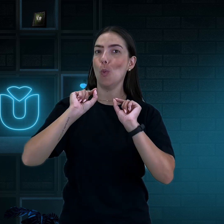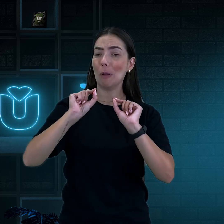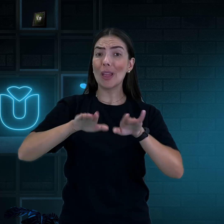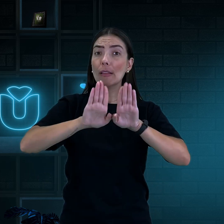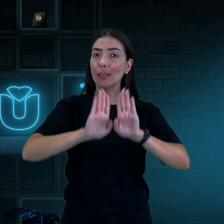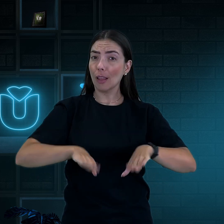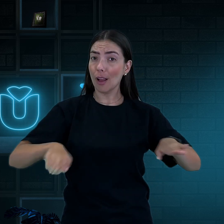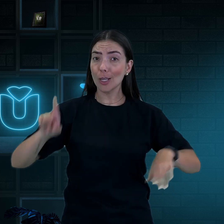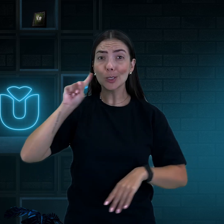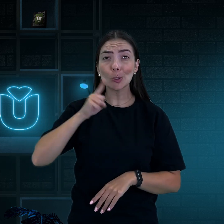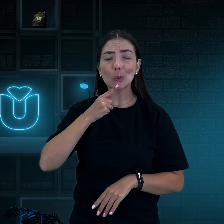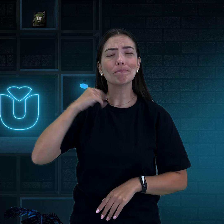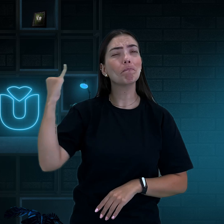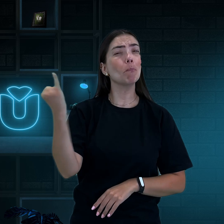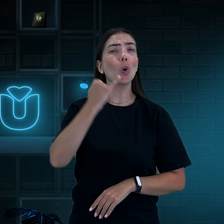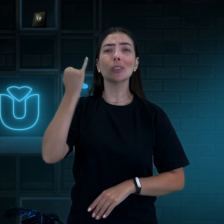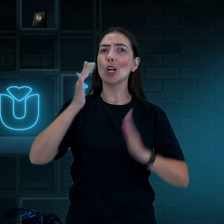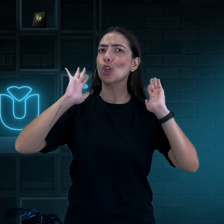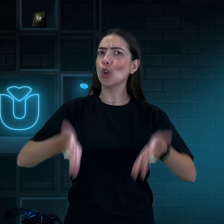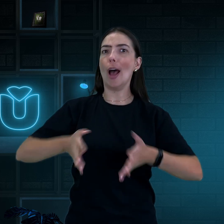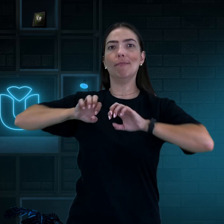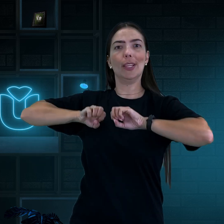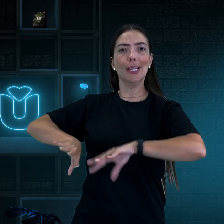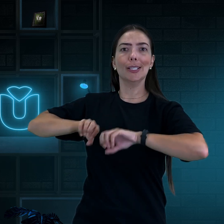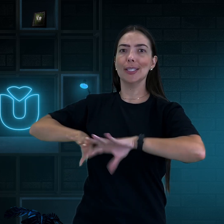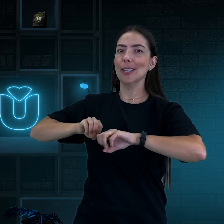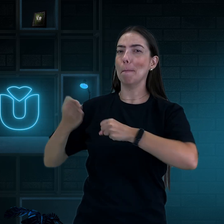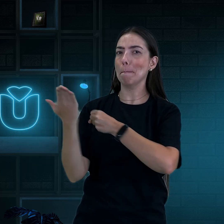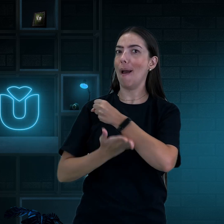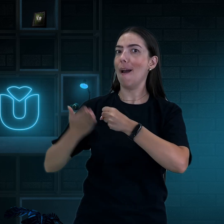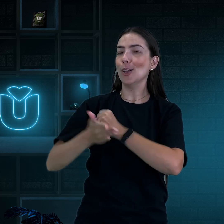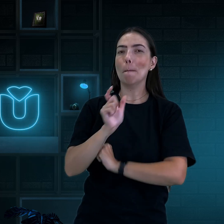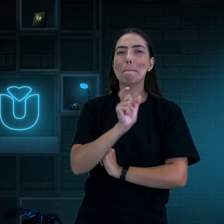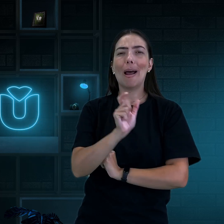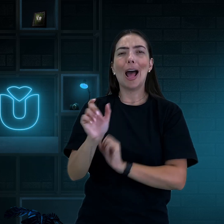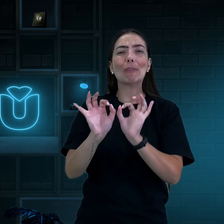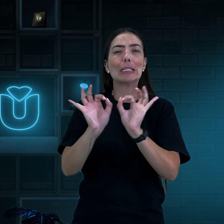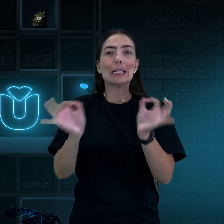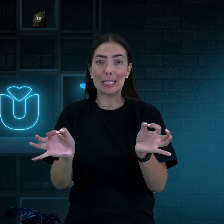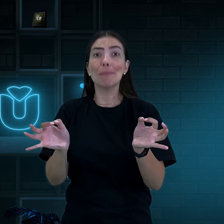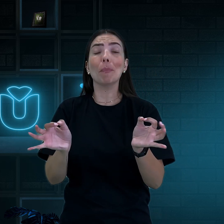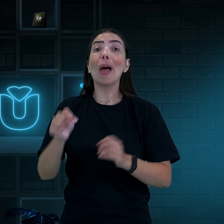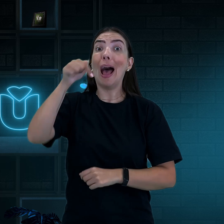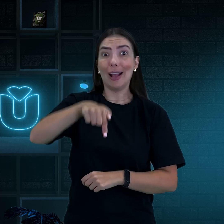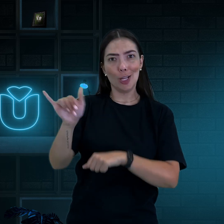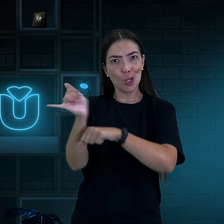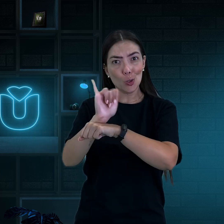importante lembrar que as crianças surdas, é importante ensiná-las as palavras básicas e simples